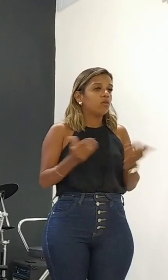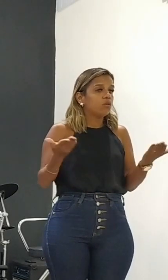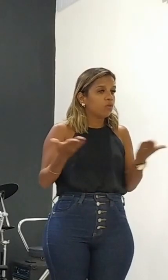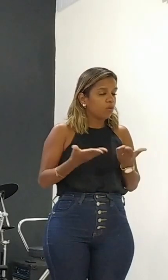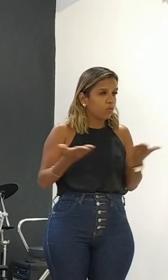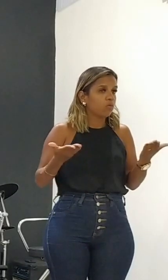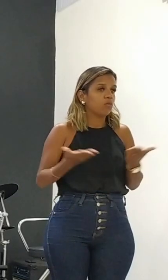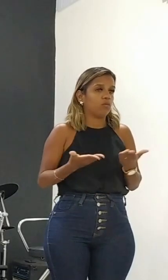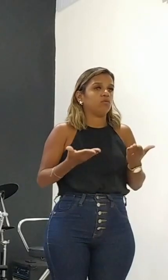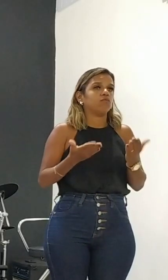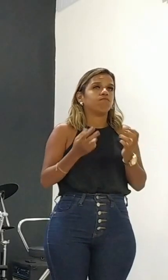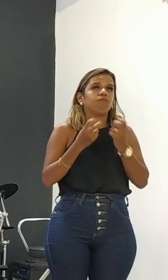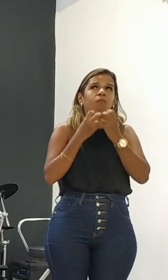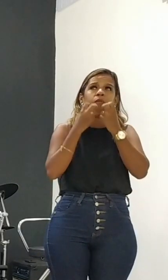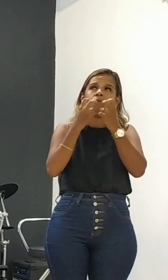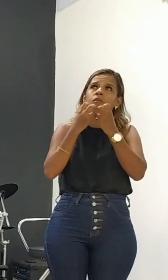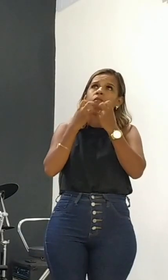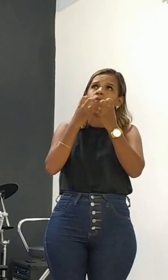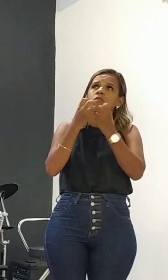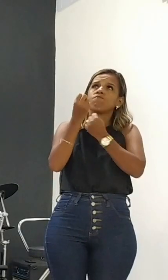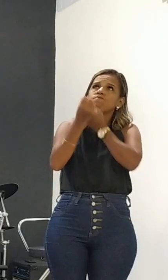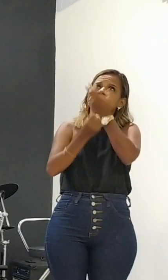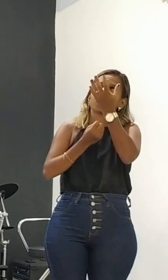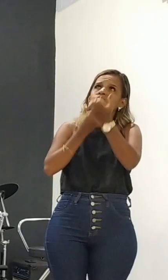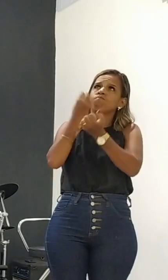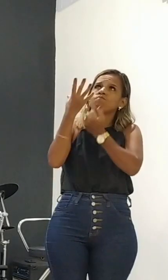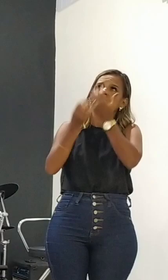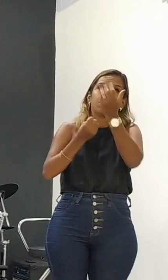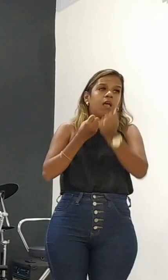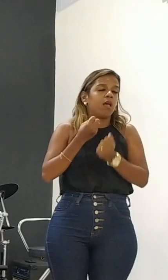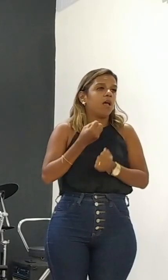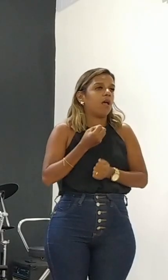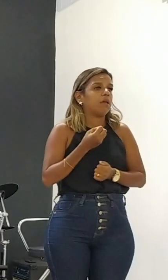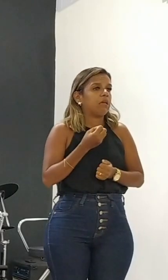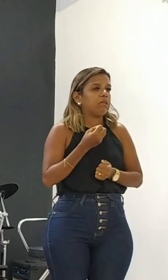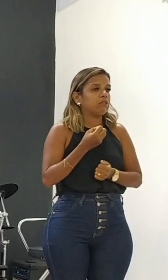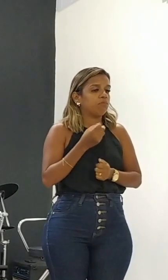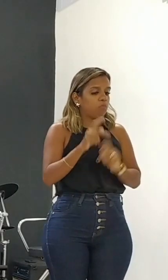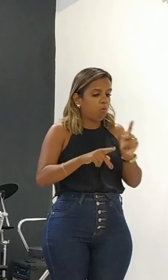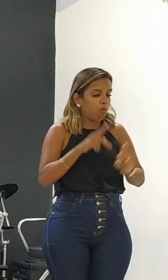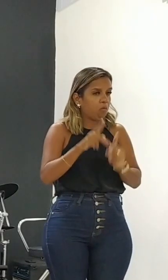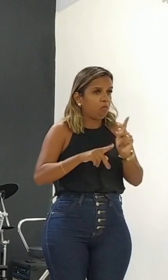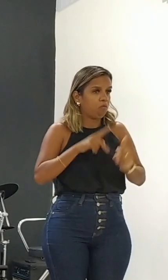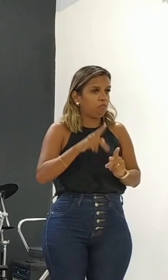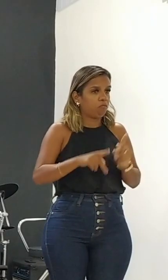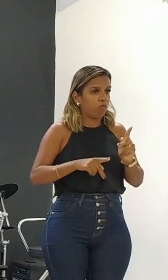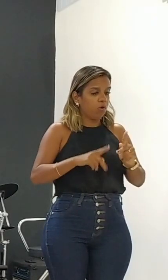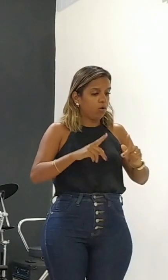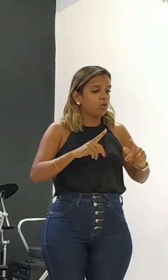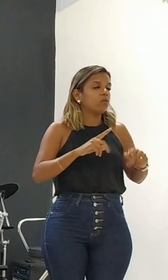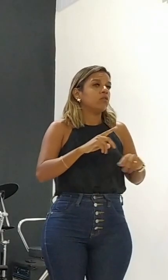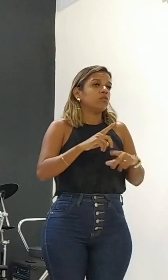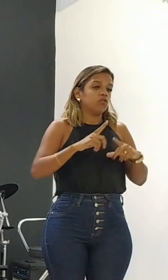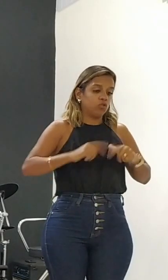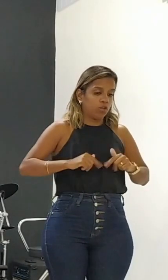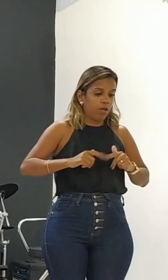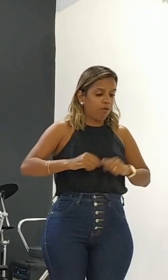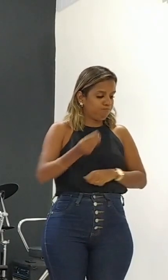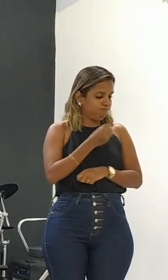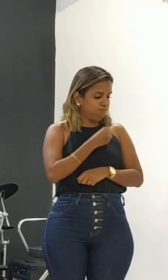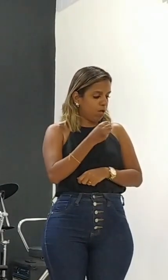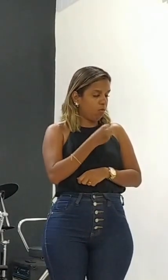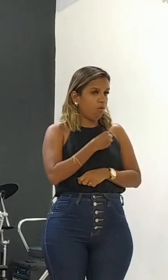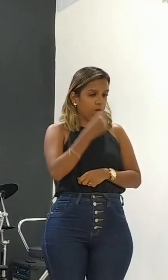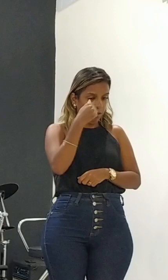faço confissão pelos pecados dos filhos de Israel, que pecaram contra ti, e também eu e a casa de meu pai